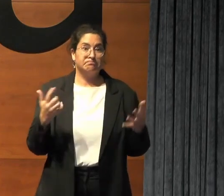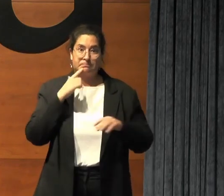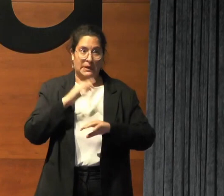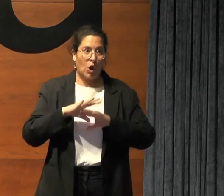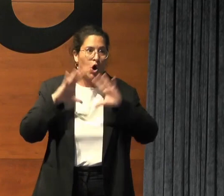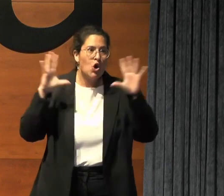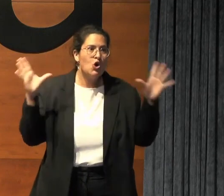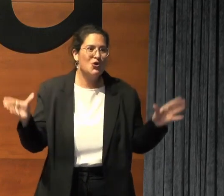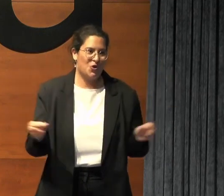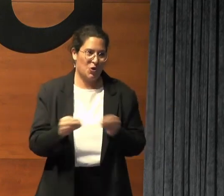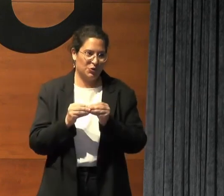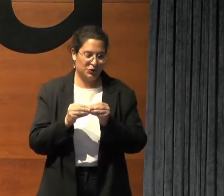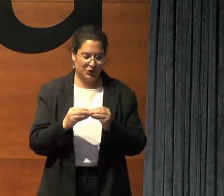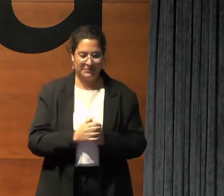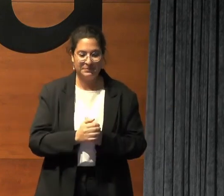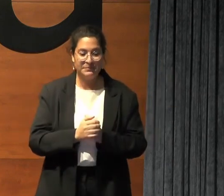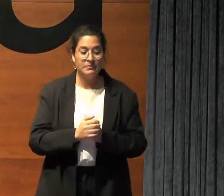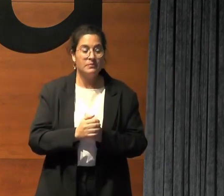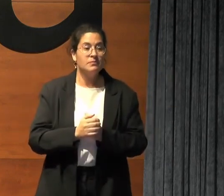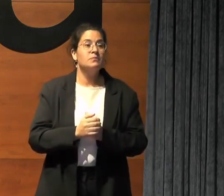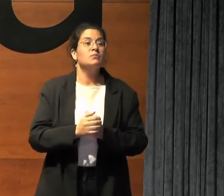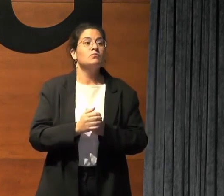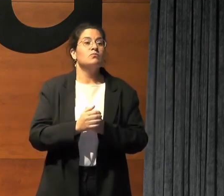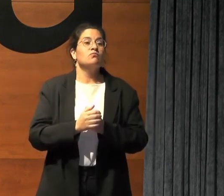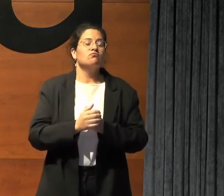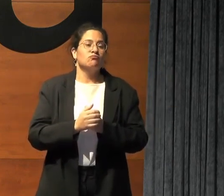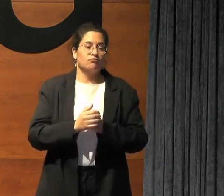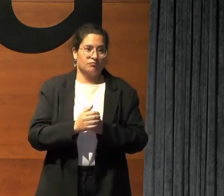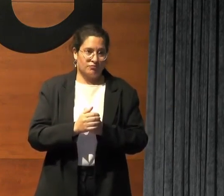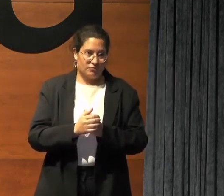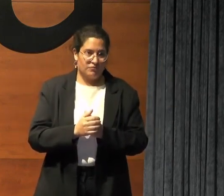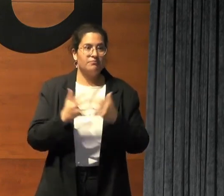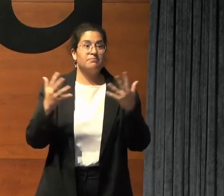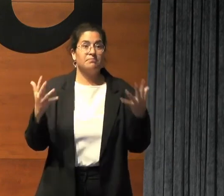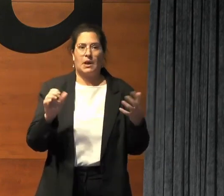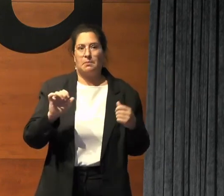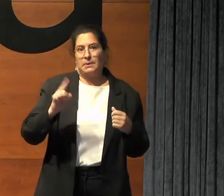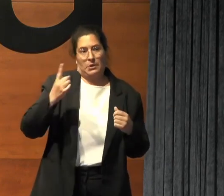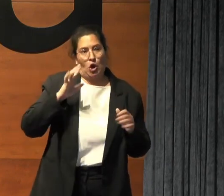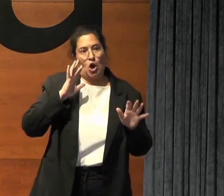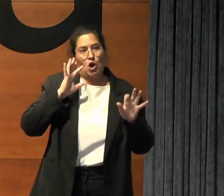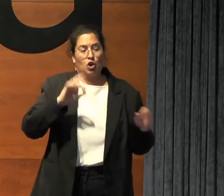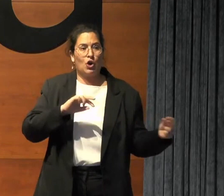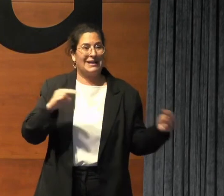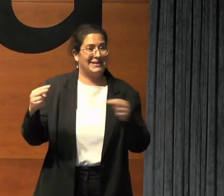interpretación. Y todo eso me arrojó una serie de conclusiones.